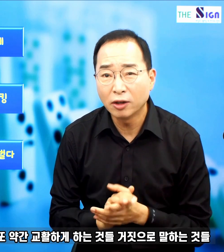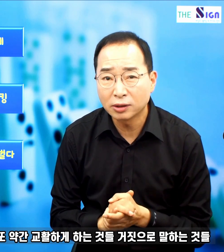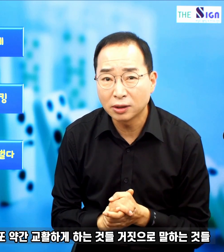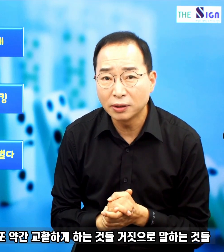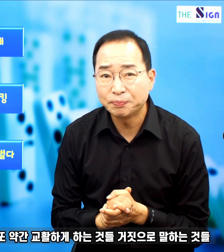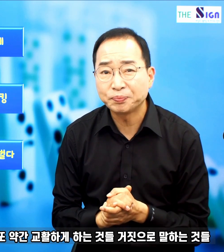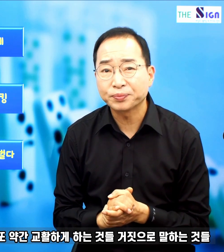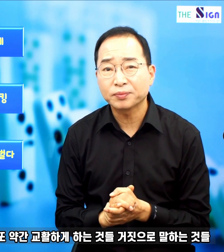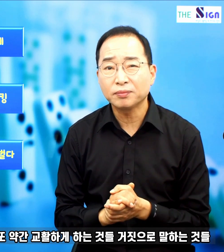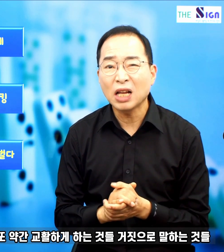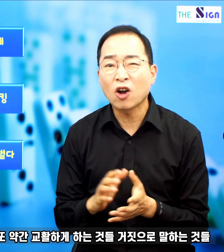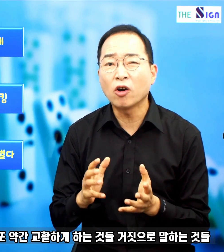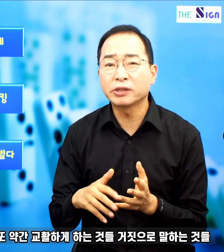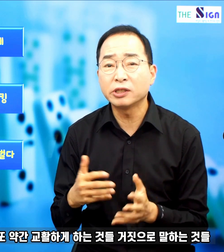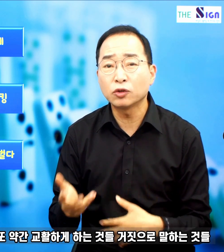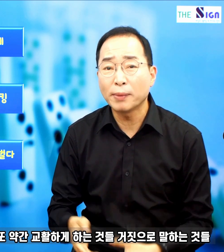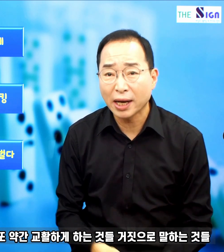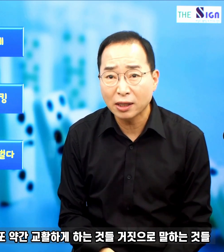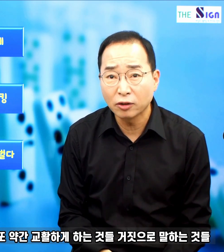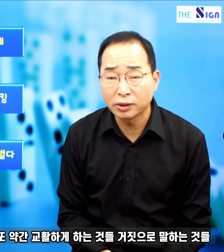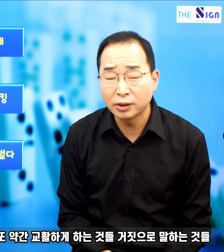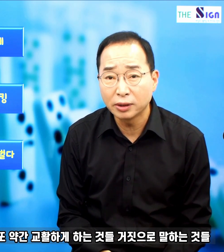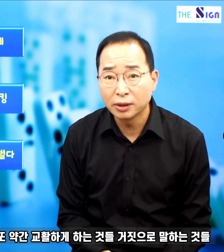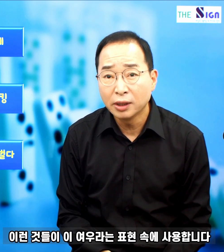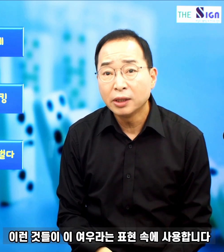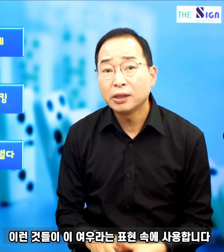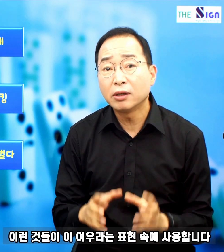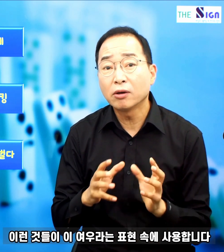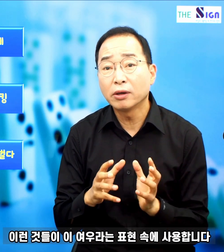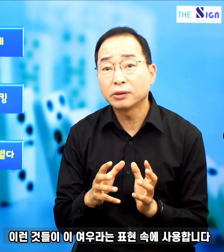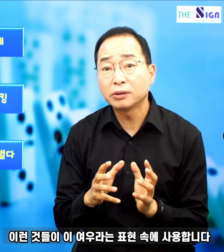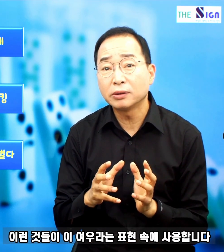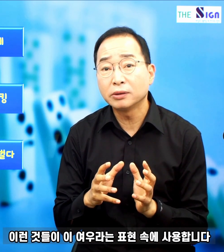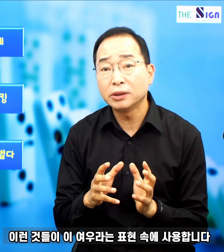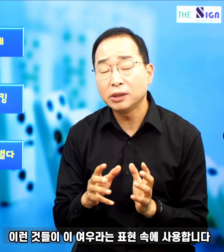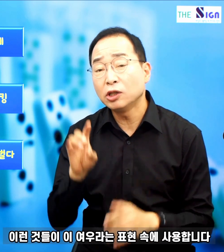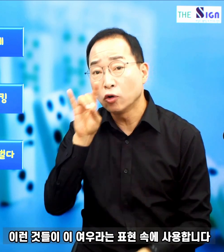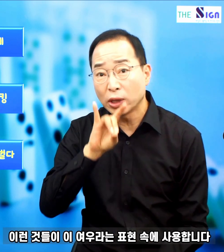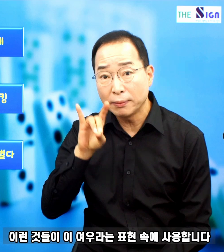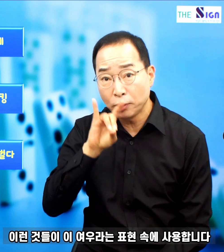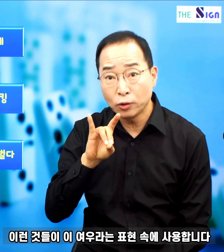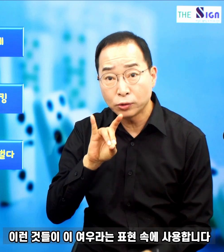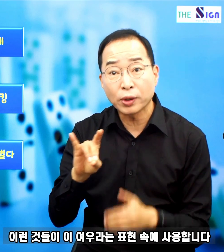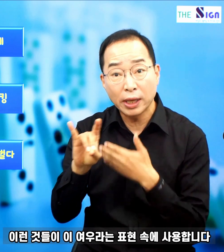것들 거짓으로 말하는 것들 이런 것들이 이 여우라는 표현 속에